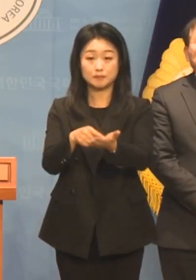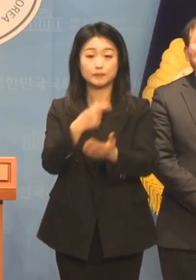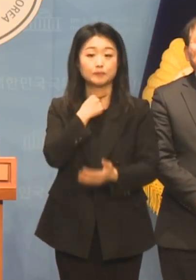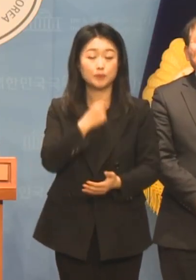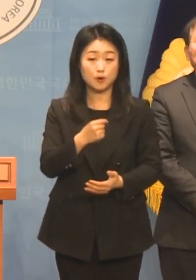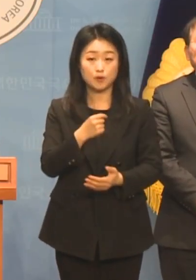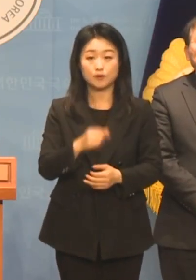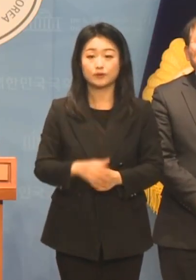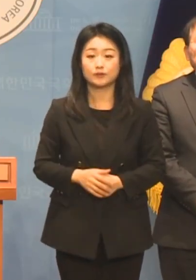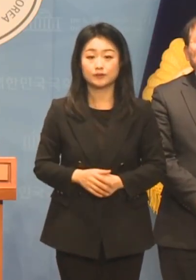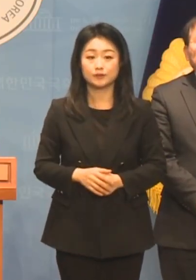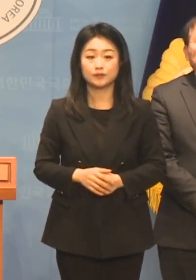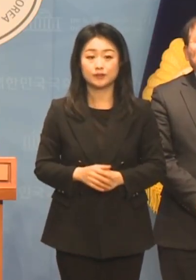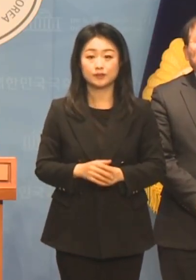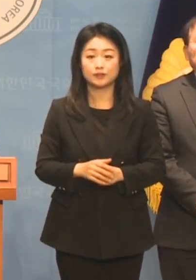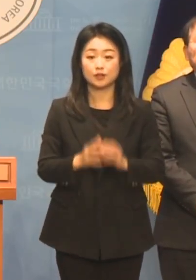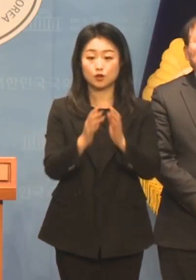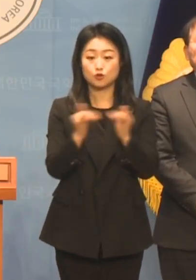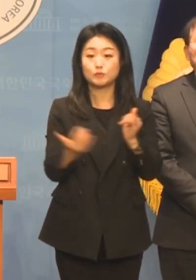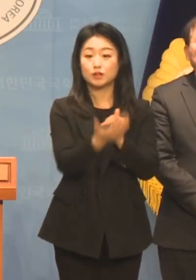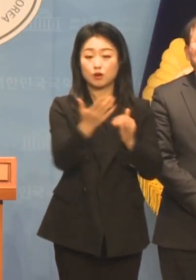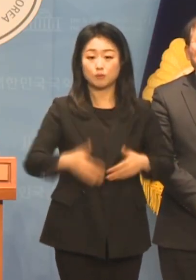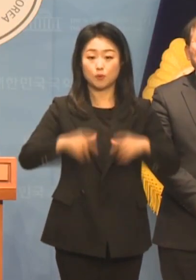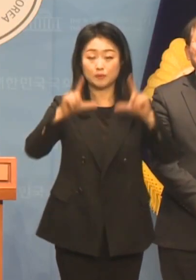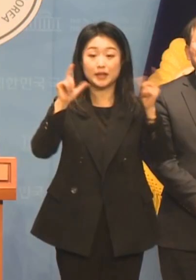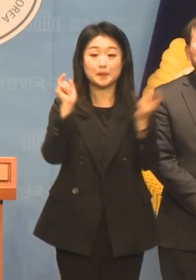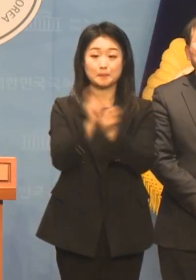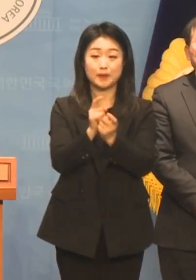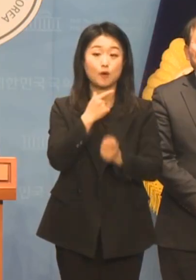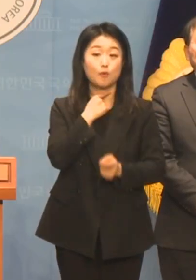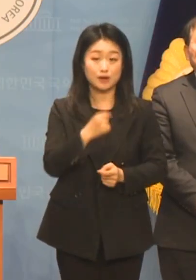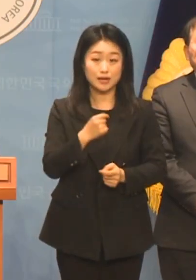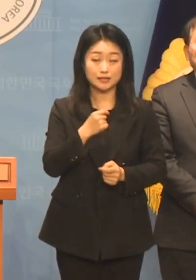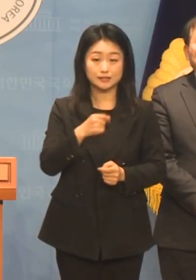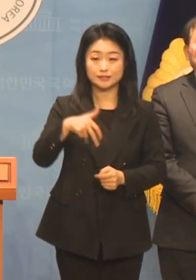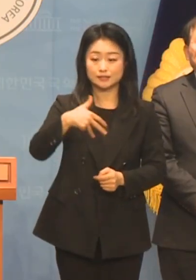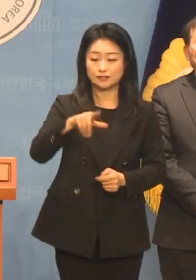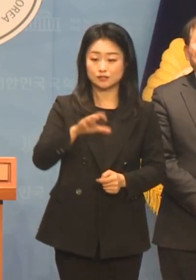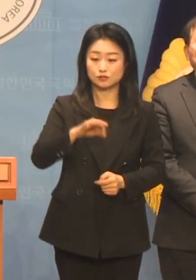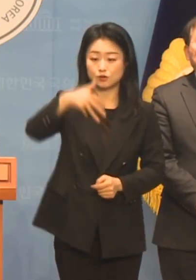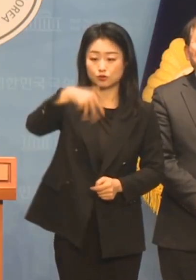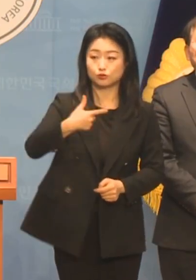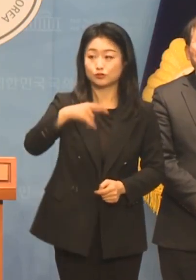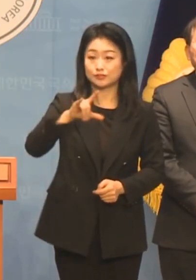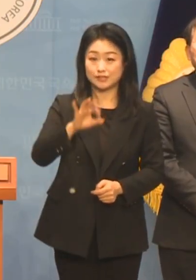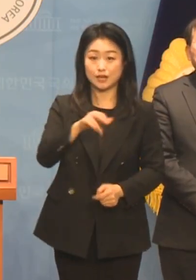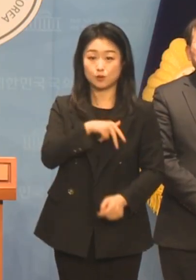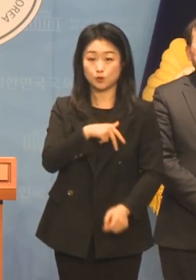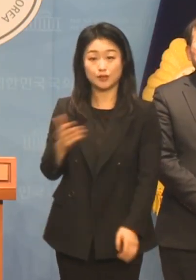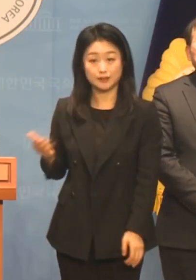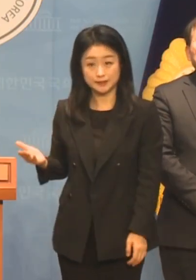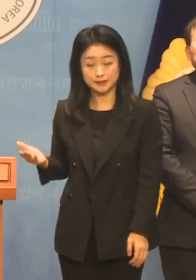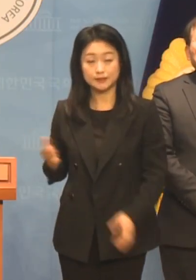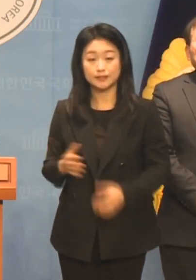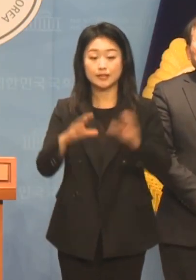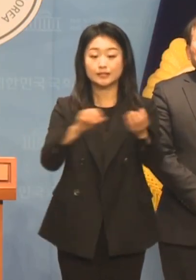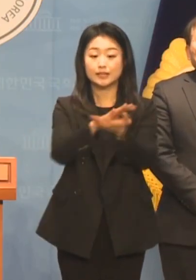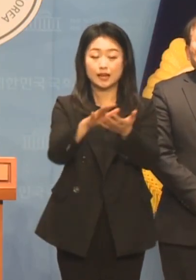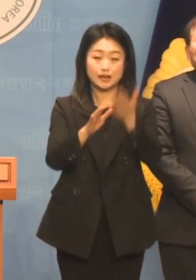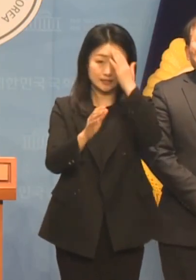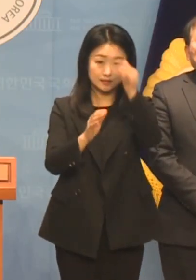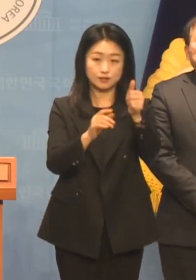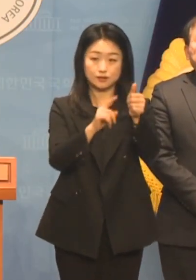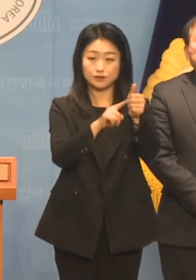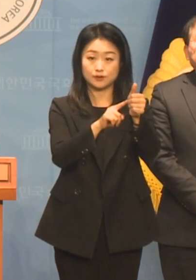안녕하십니까? 민생의 봄날, 국민의 봄날을 위해 정치하는 조국혁신당 국회의원 정춘생입니다. 내란 수계 윤석열과